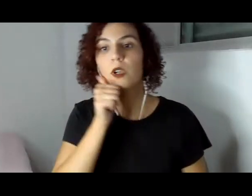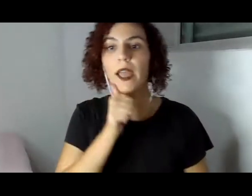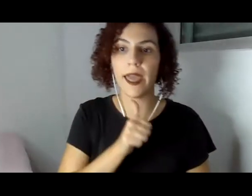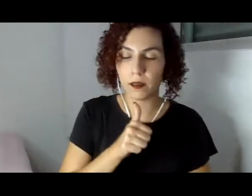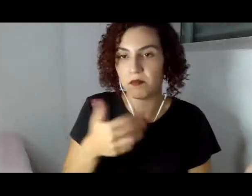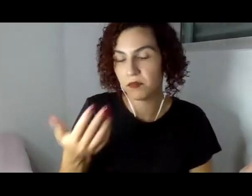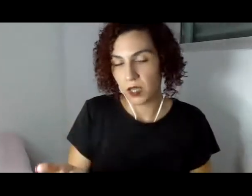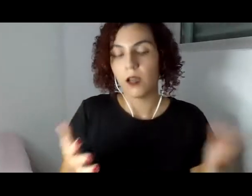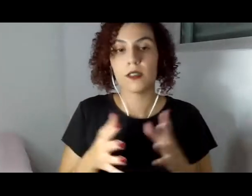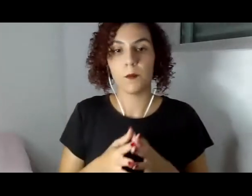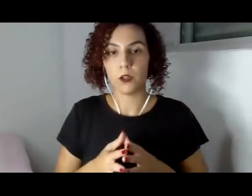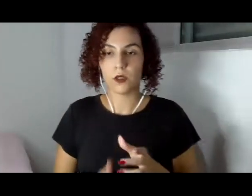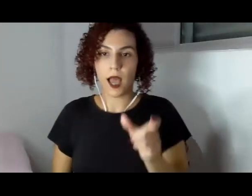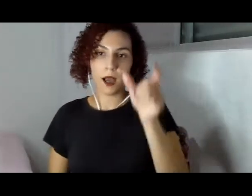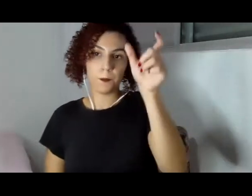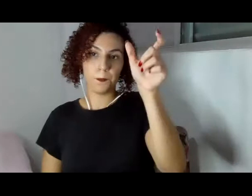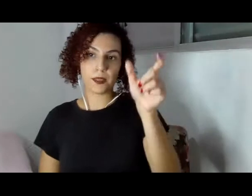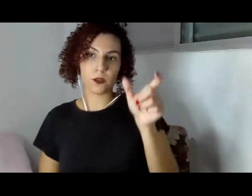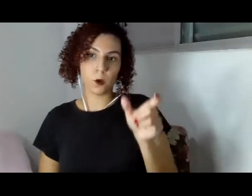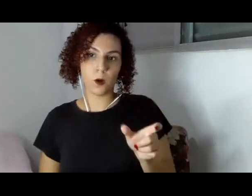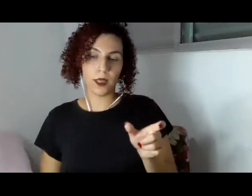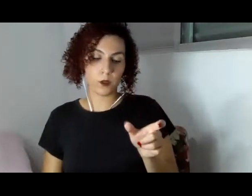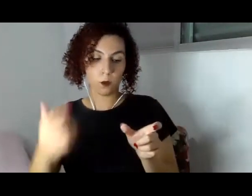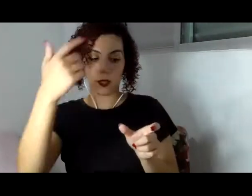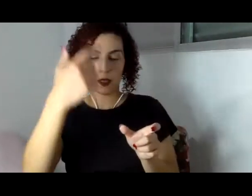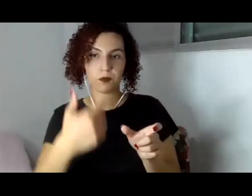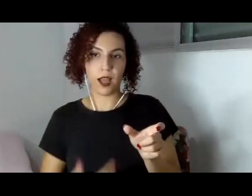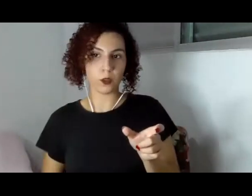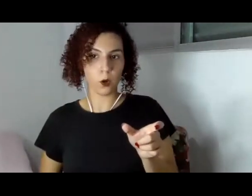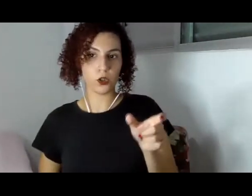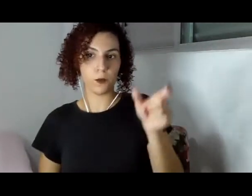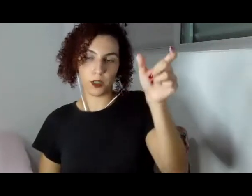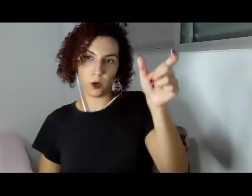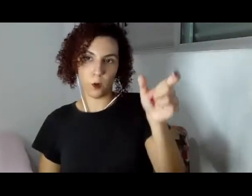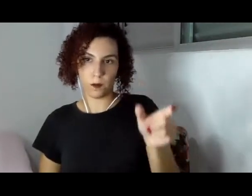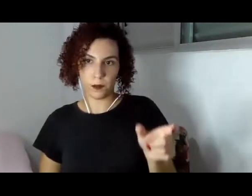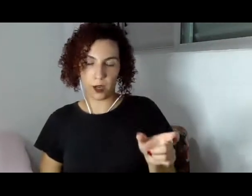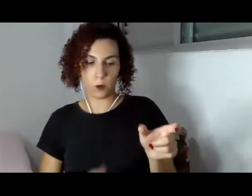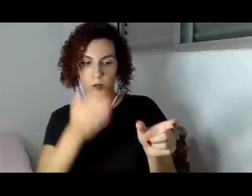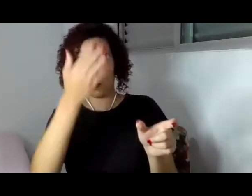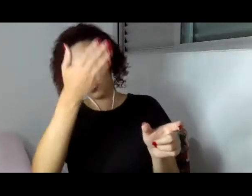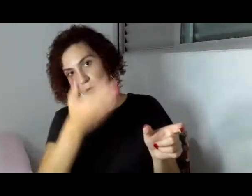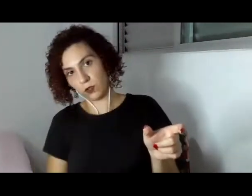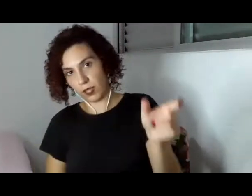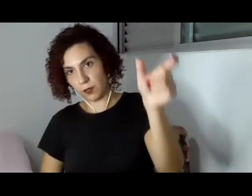ou mulher. Você pode usar pessoa, isso é um classificador de pessoa, né? Como se uma pessoa estivesse em